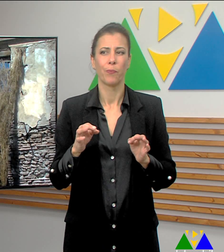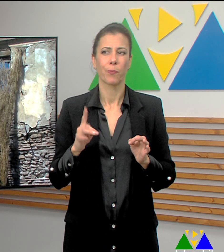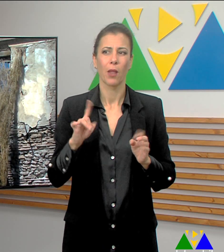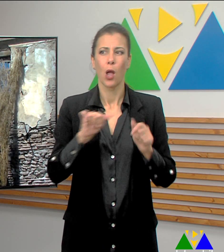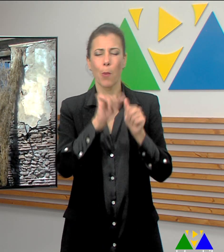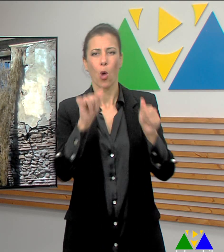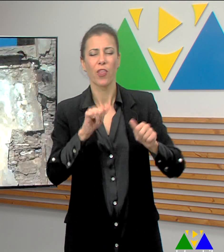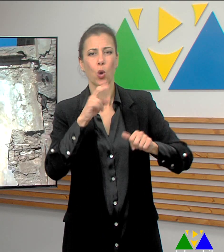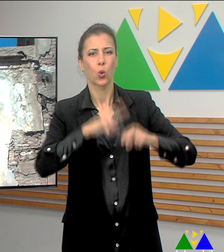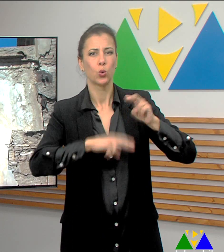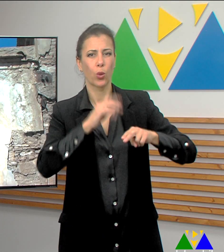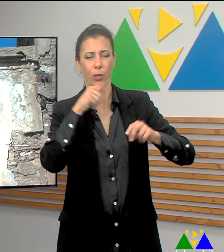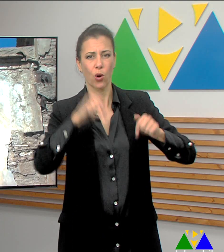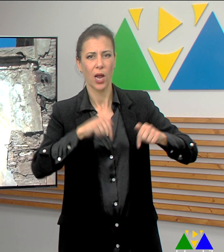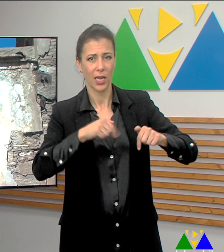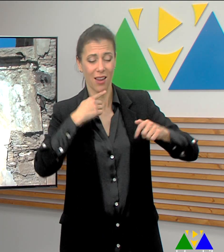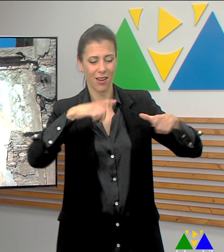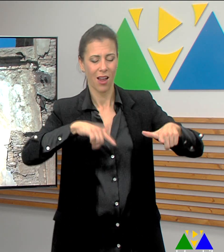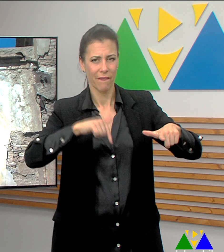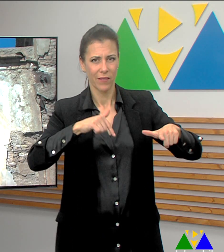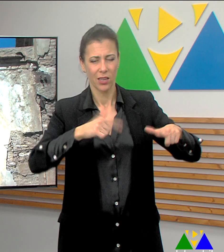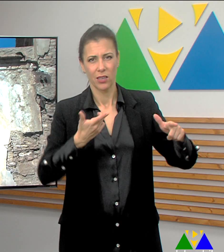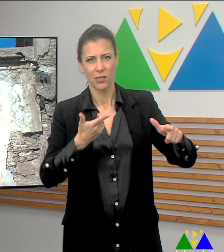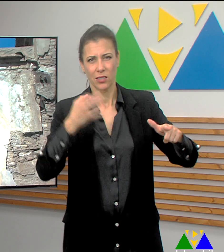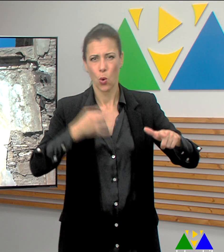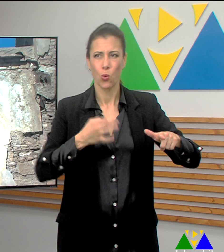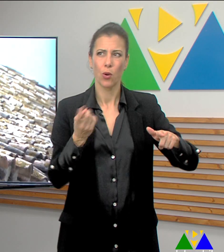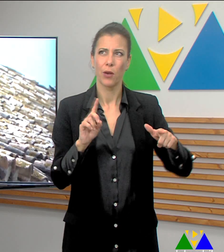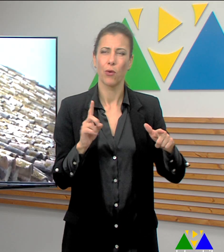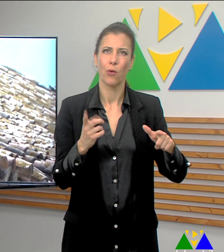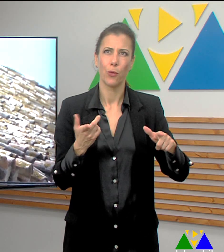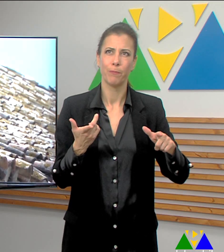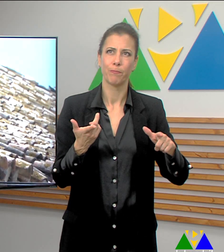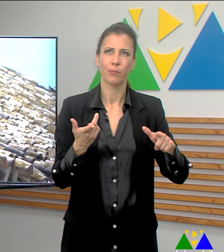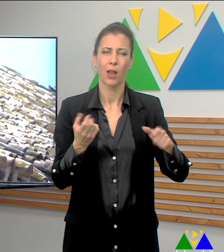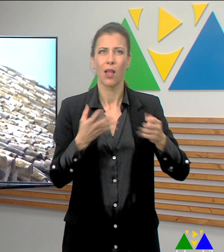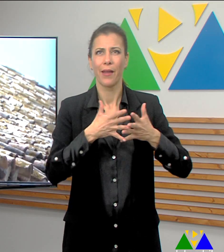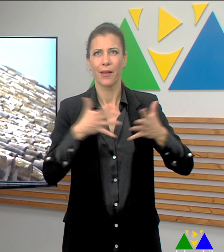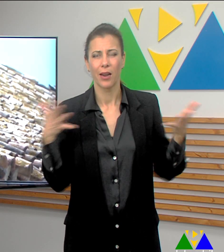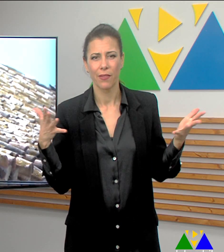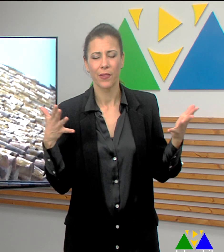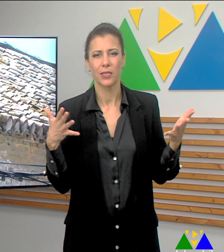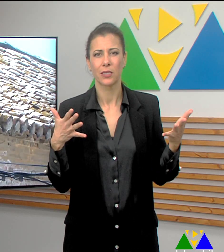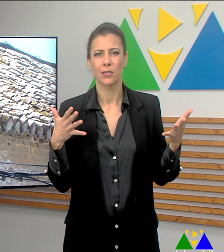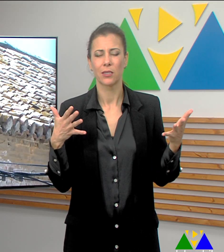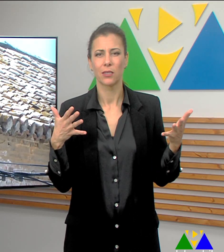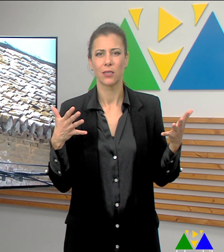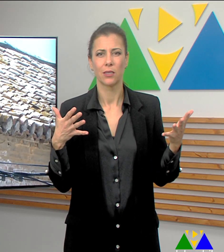modelo de construcción que tenemos aquí, las naves no debían tener grandes